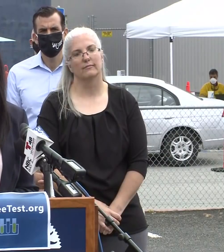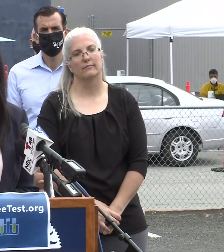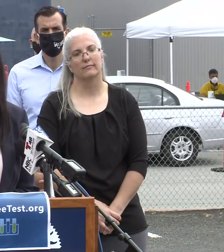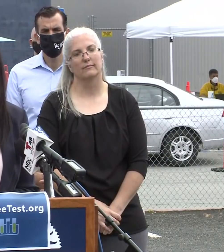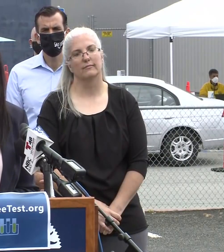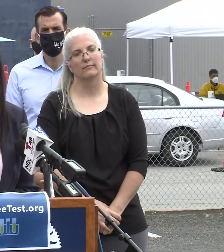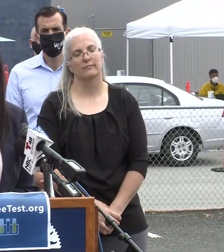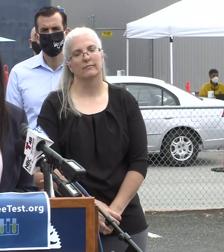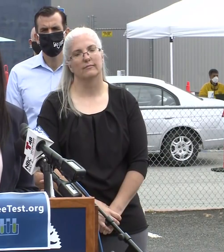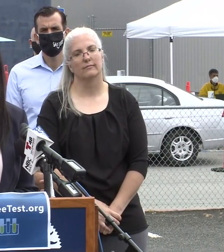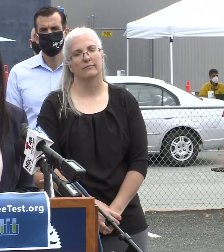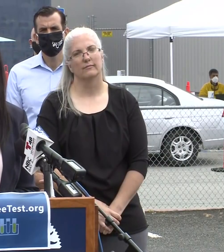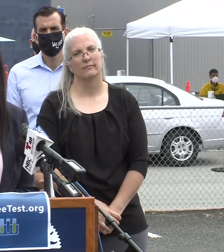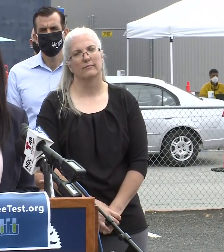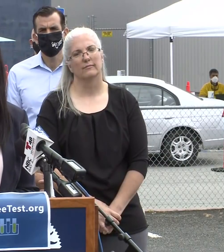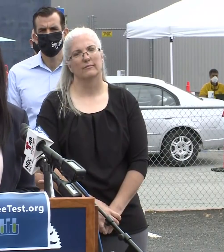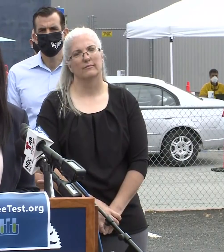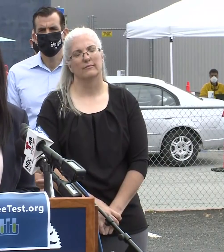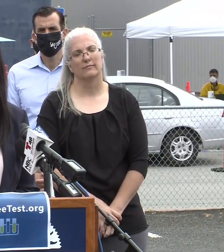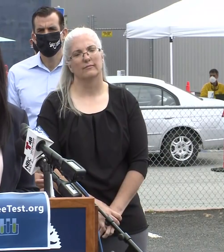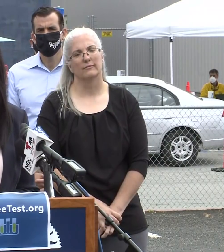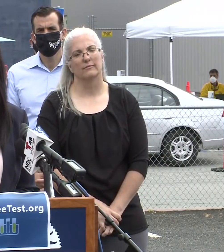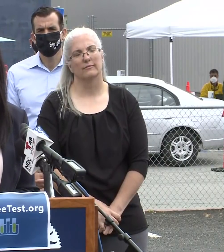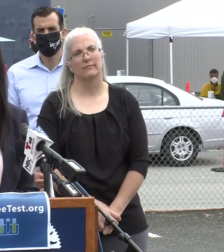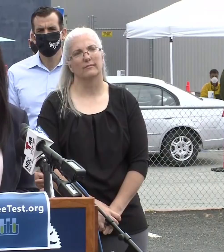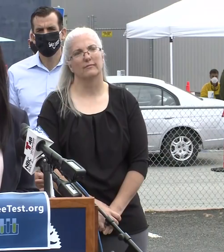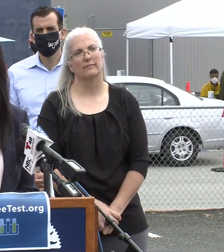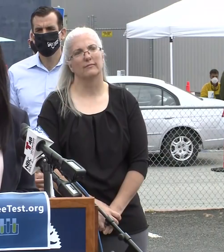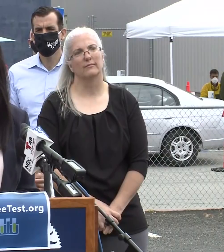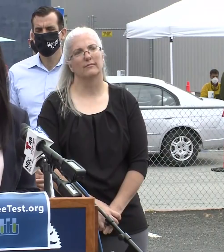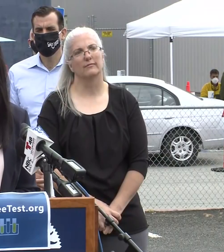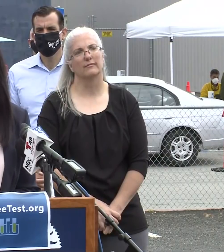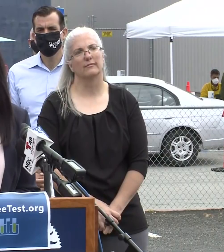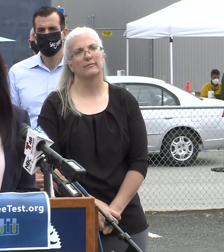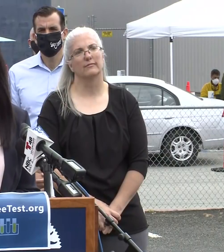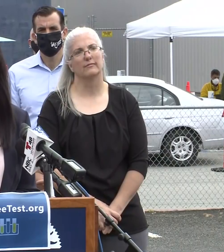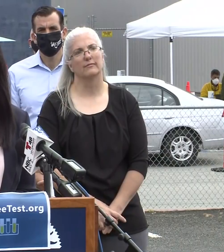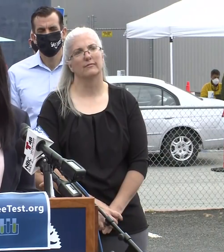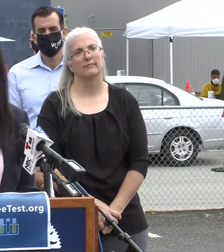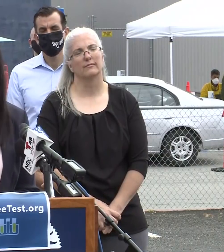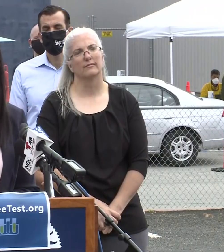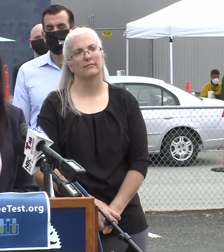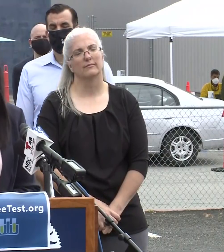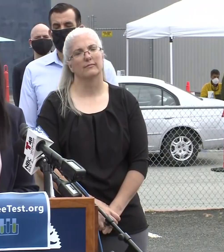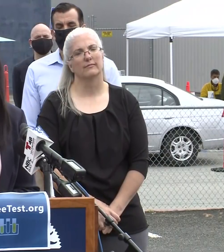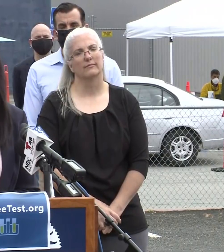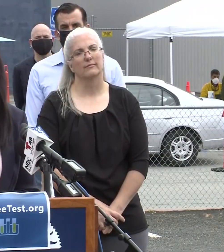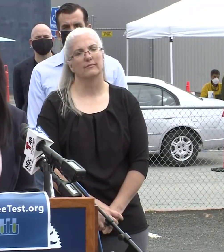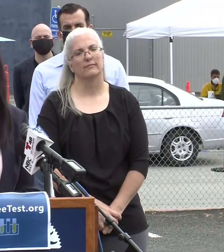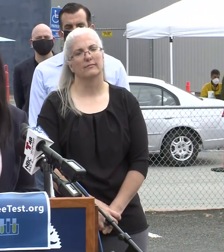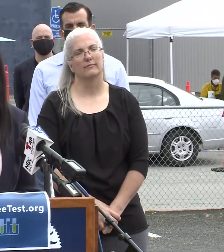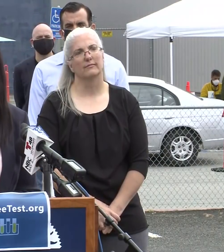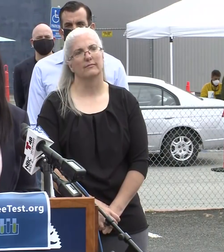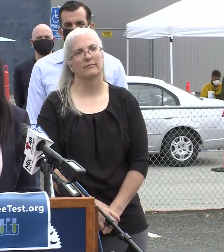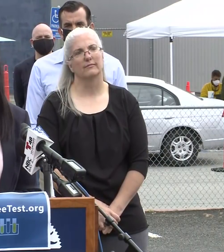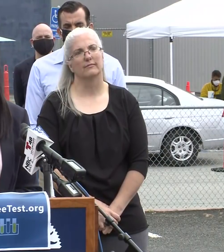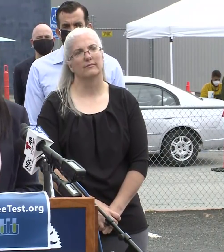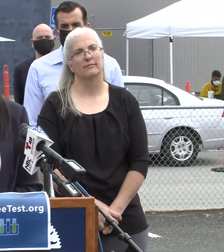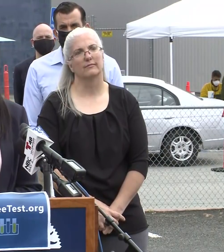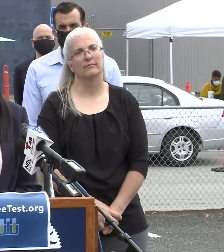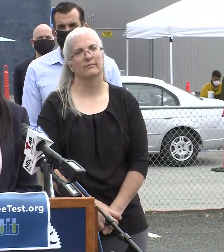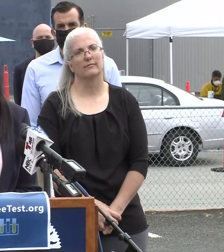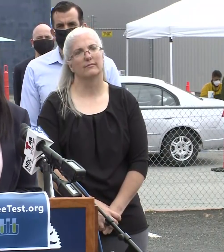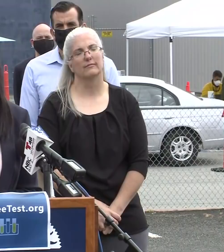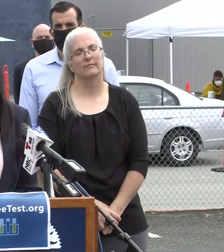programa para poder ofrecérselos a nuestra comunidad, a nuestros familiares, a las personas que todavía siguen trabajando, a aquellas personas